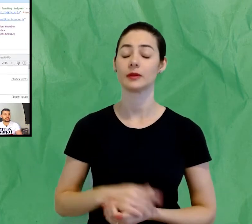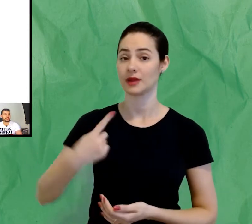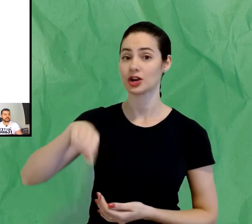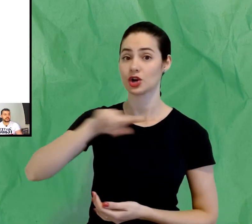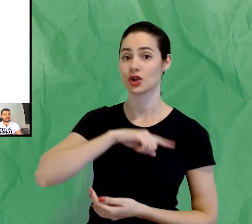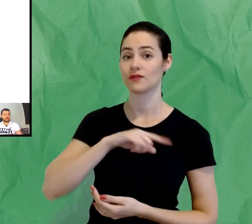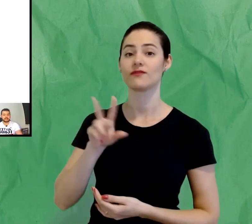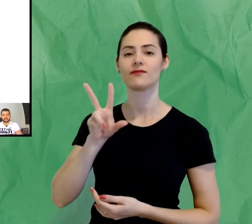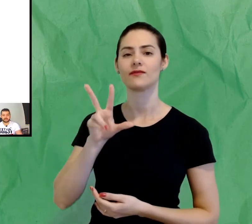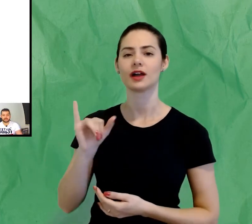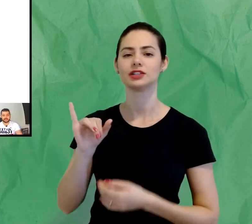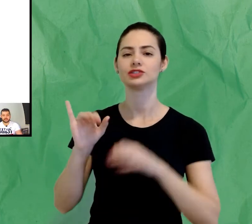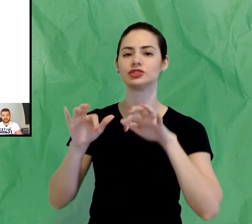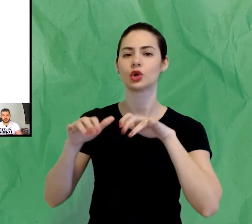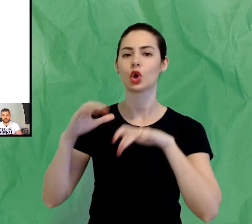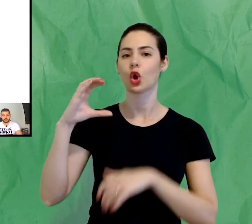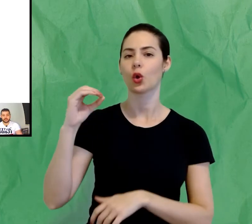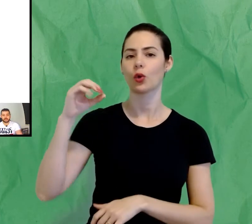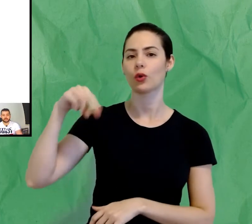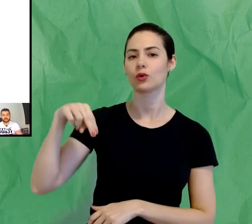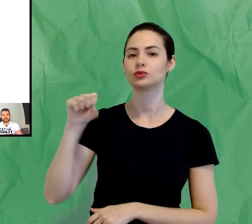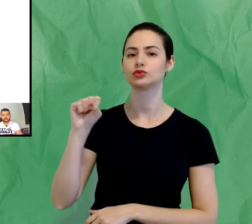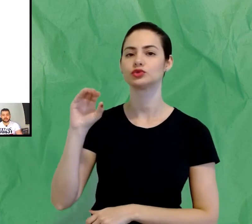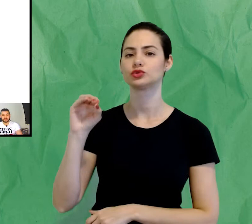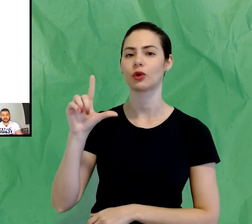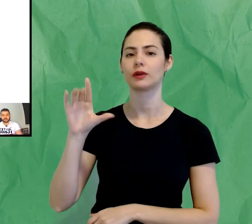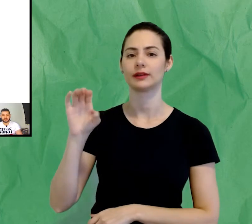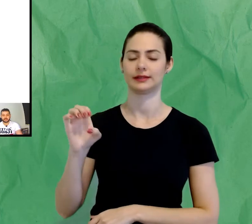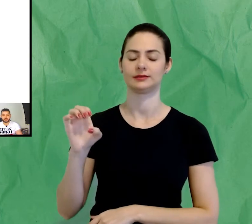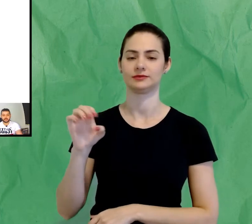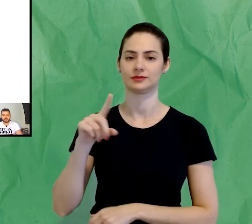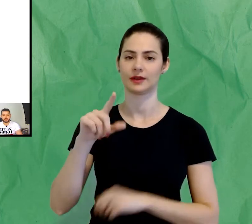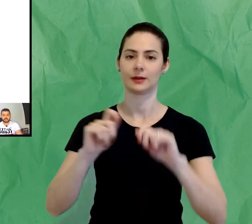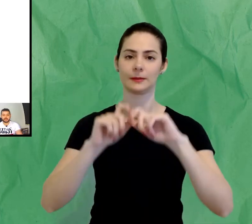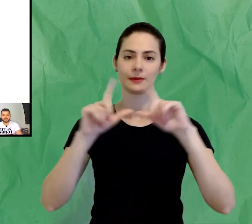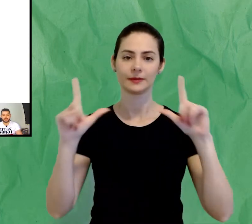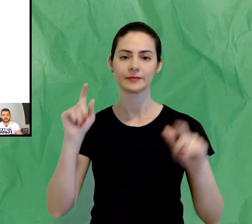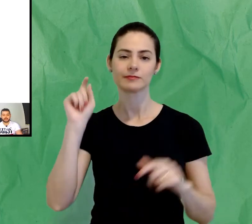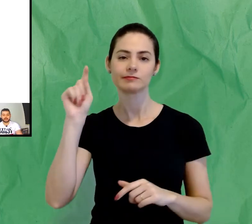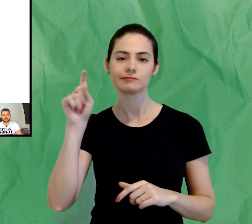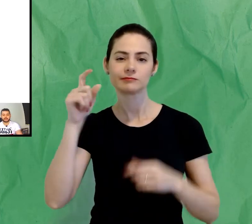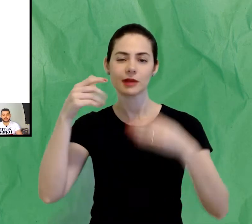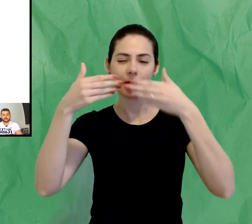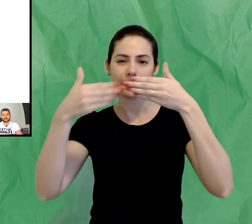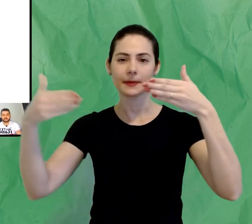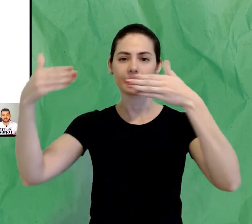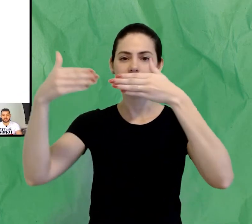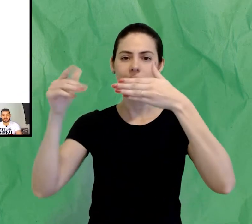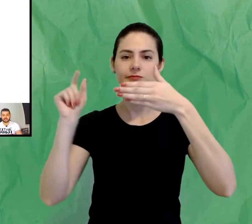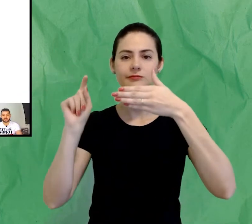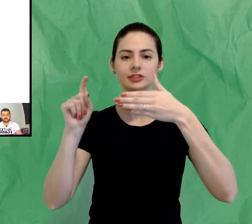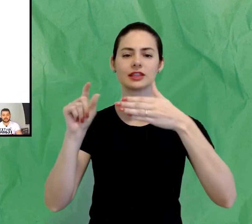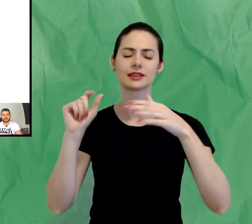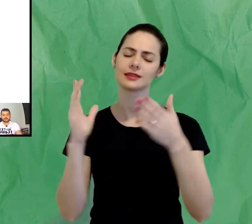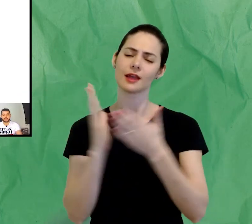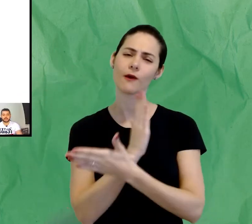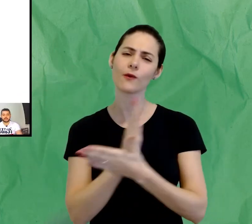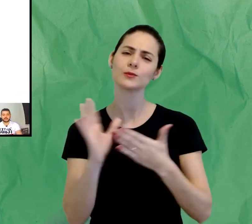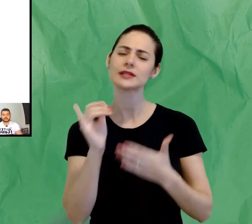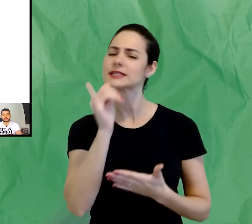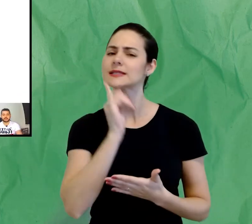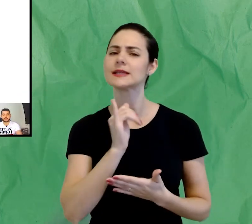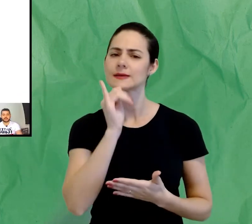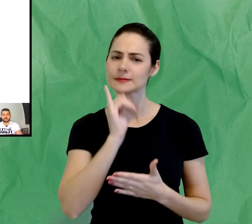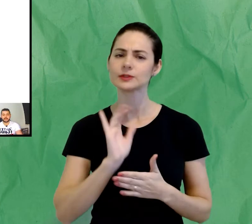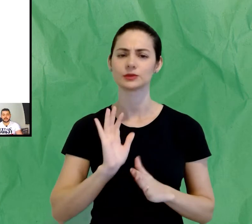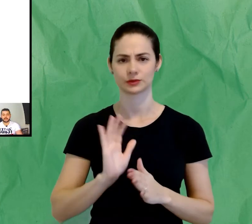aqui é trabalhar diretamente no console. No console, conseguiremos realizar aqui alguns comandos de JavaScript, né, para a gente